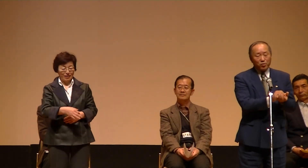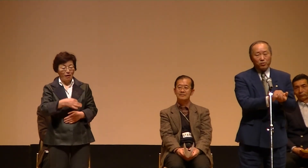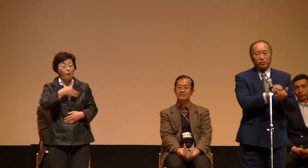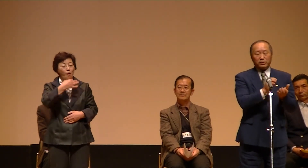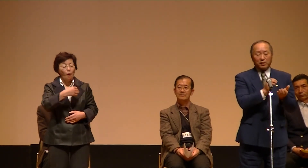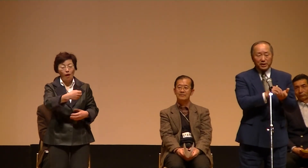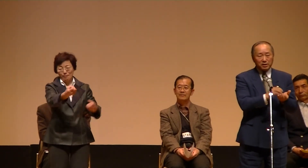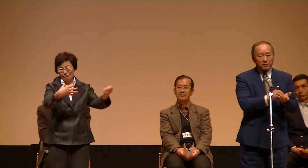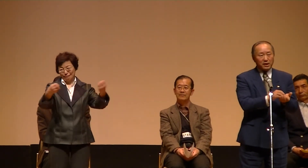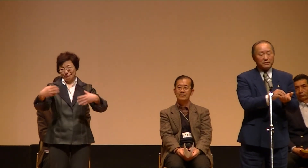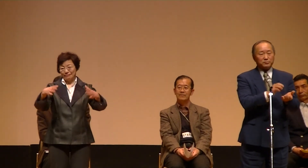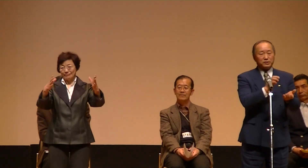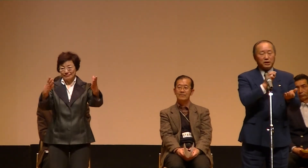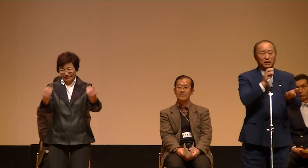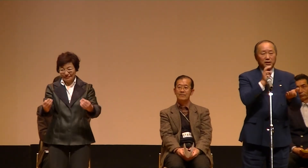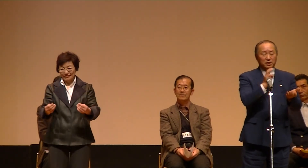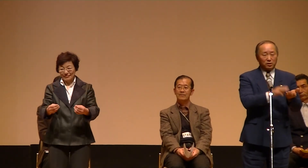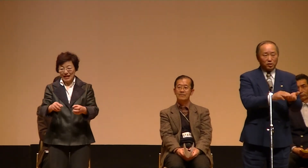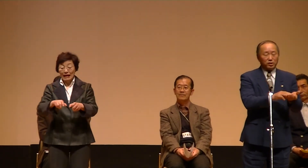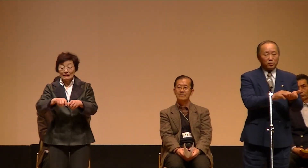卵をたまたま